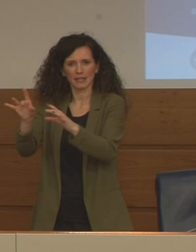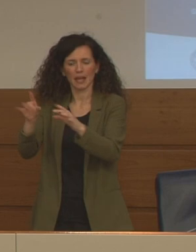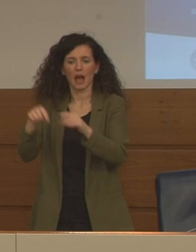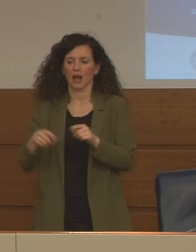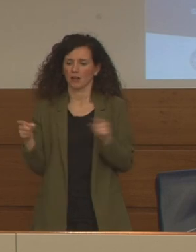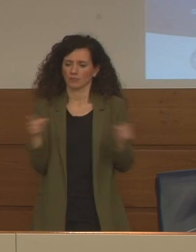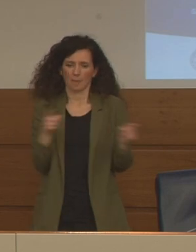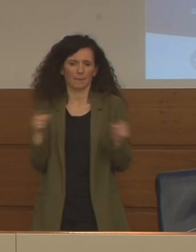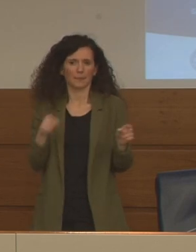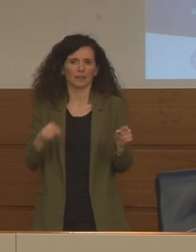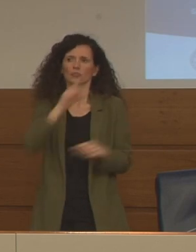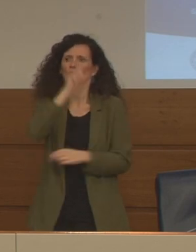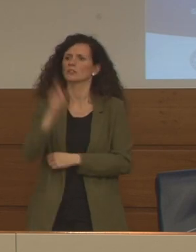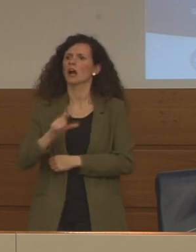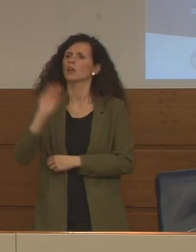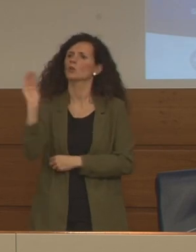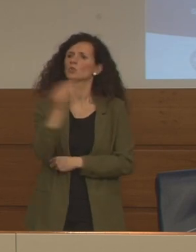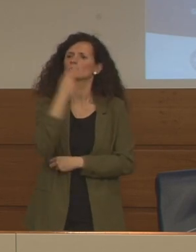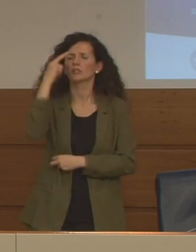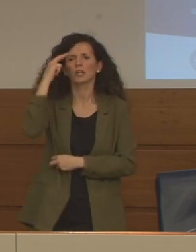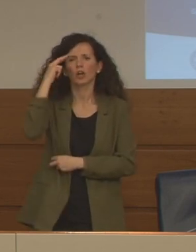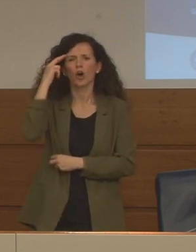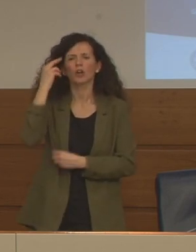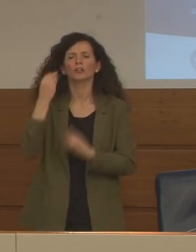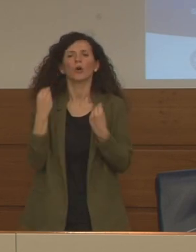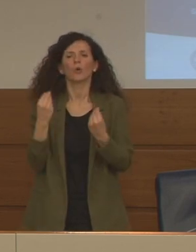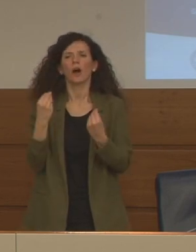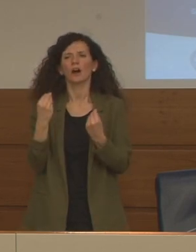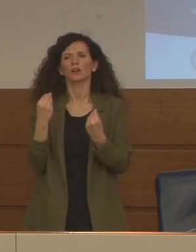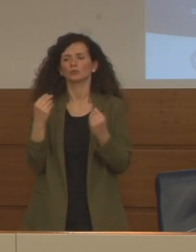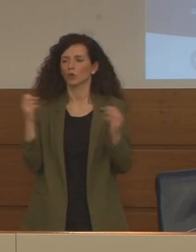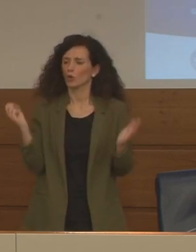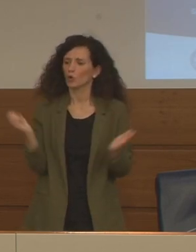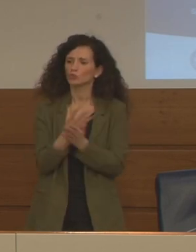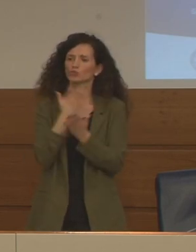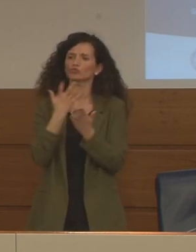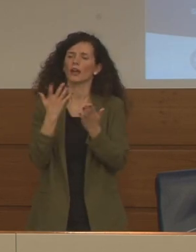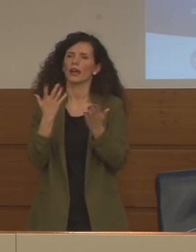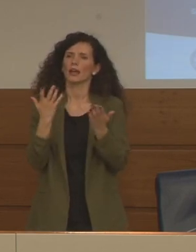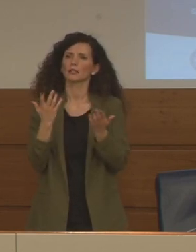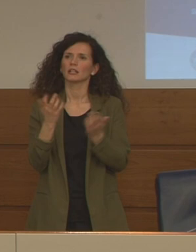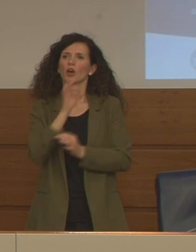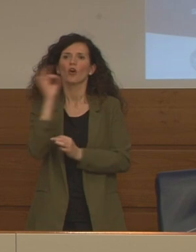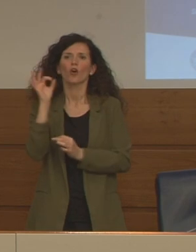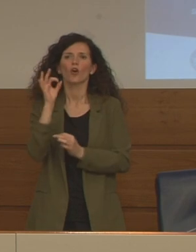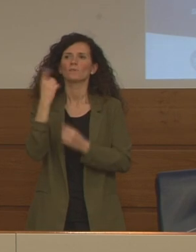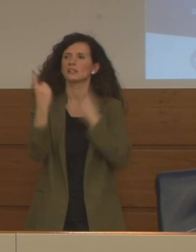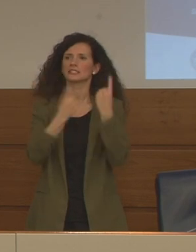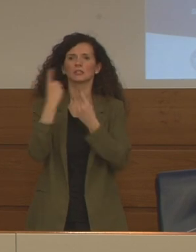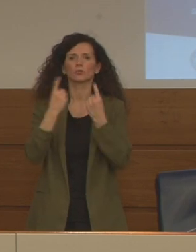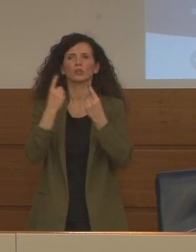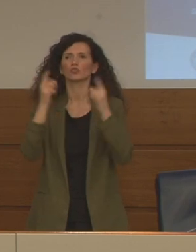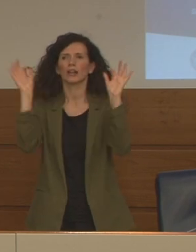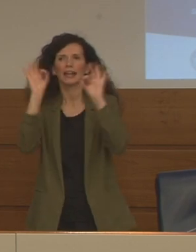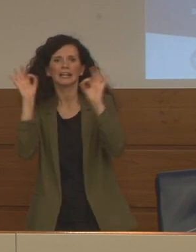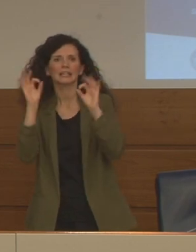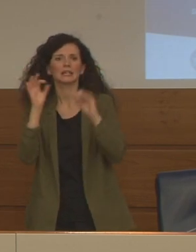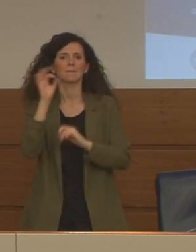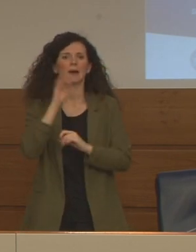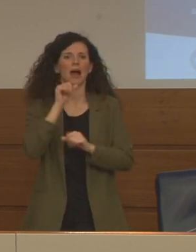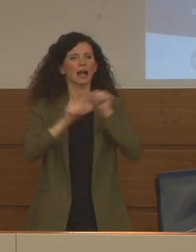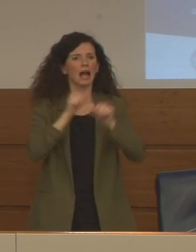modo in questo paese tutti ricordate che quando avvengono degli elementi particolarmente climatici pensate le andate di calore